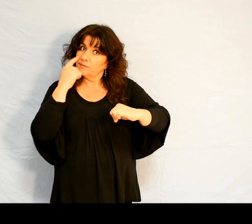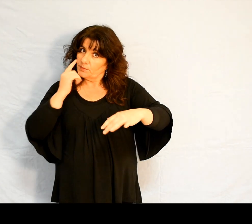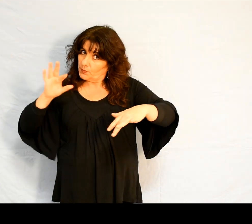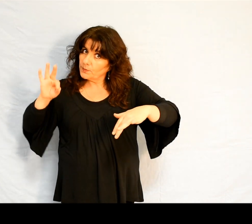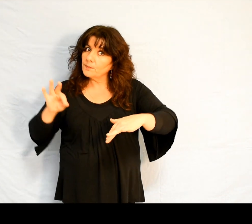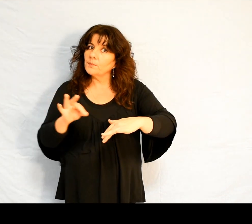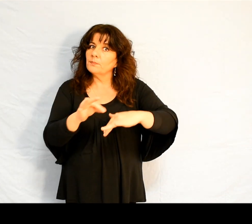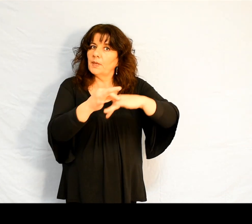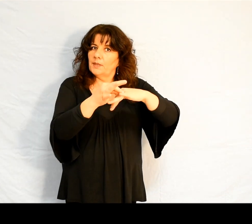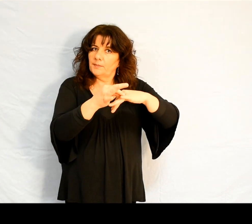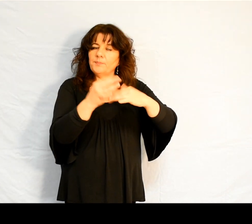enceinte.